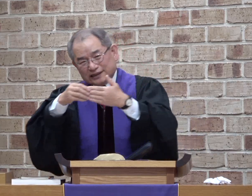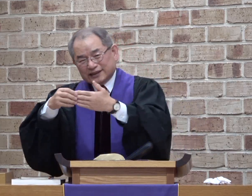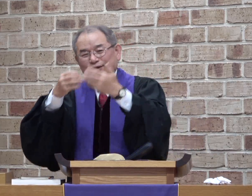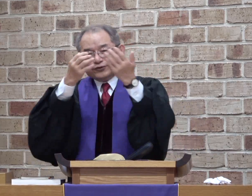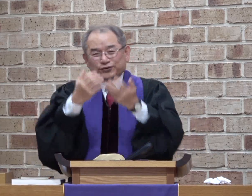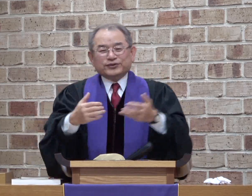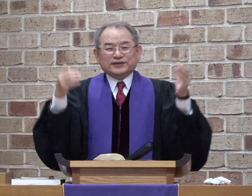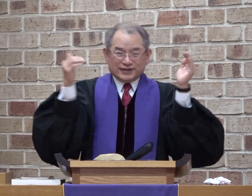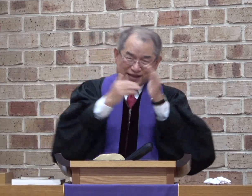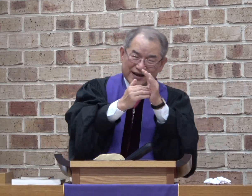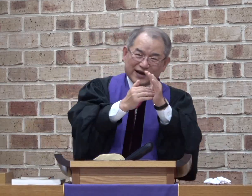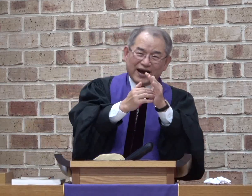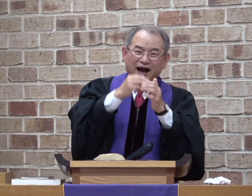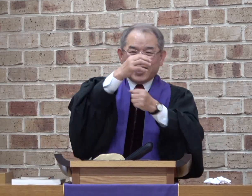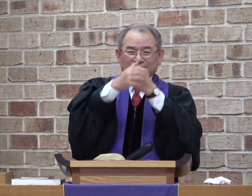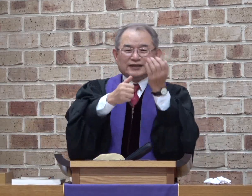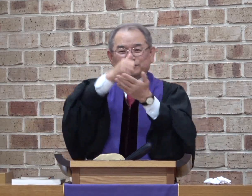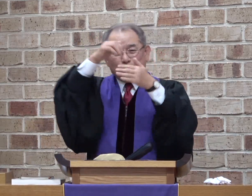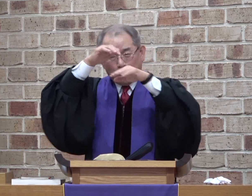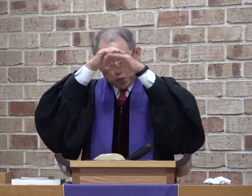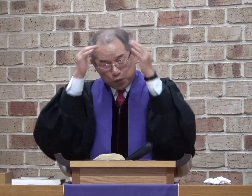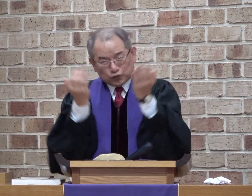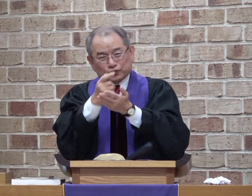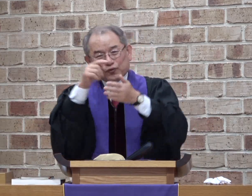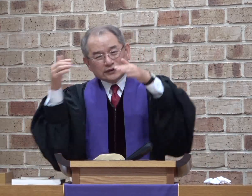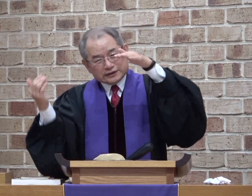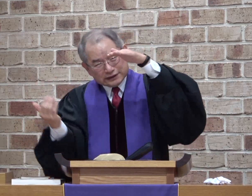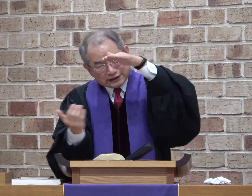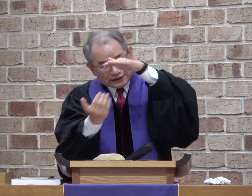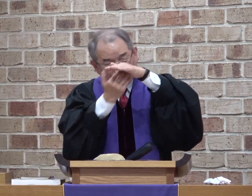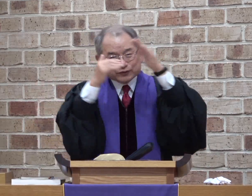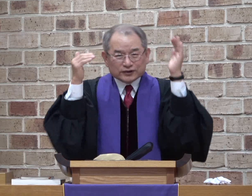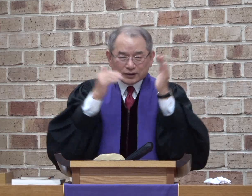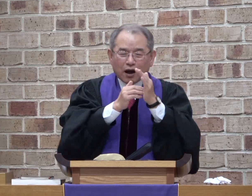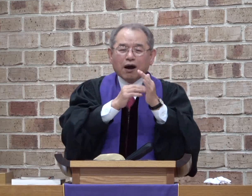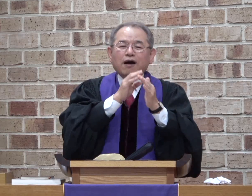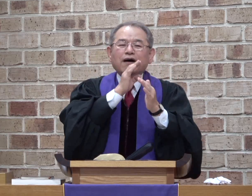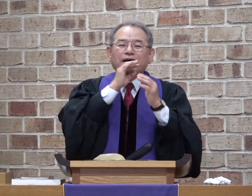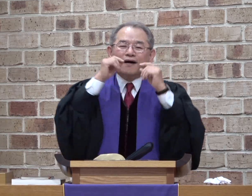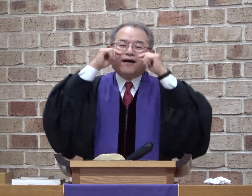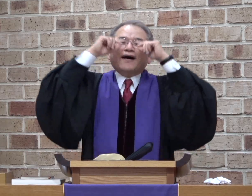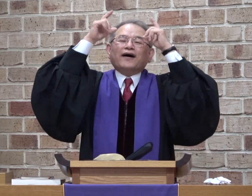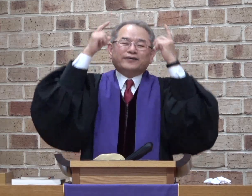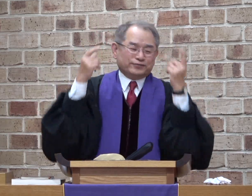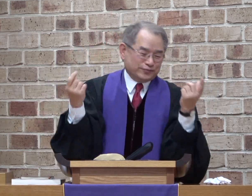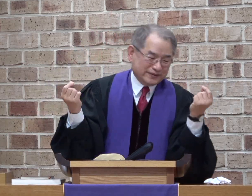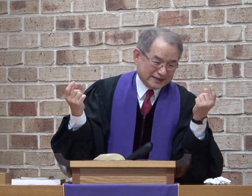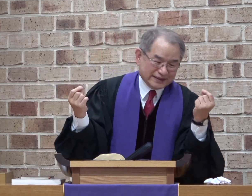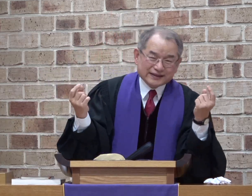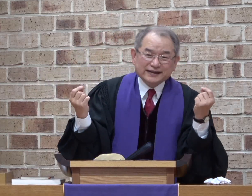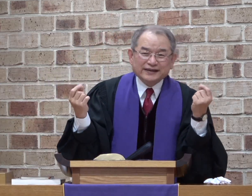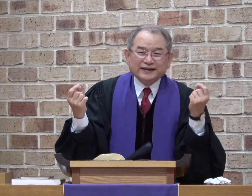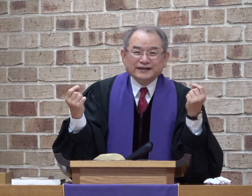주셨습니다. 하나님이 모든 것을 이루어 주셨다는 것을 깨닫게 됩니다.